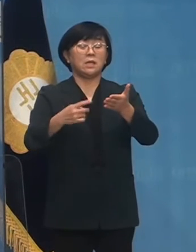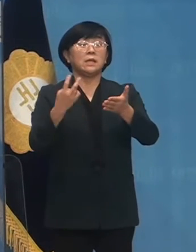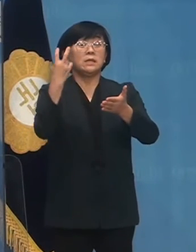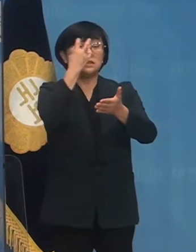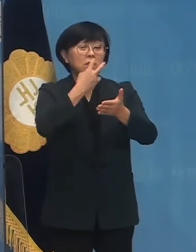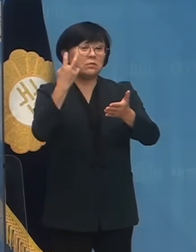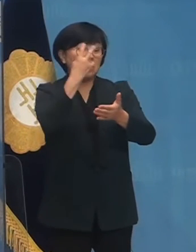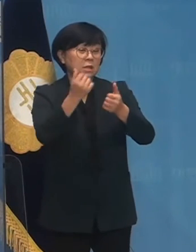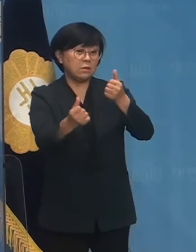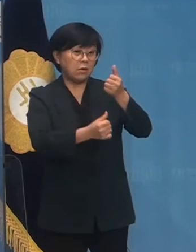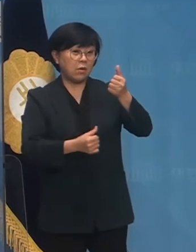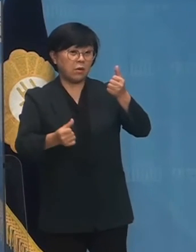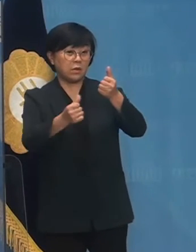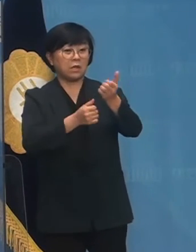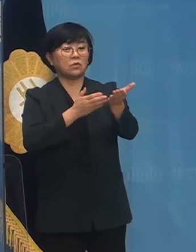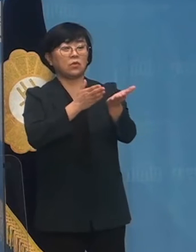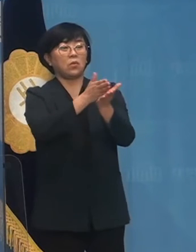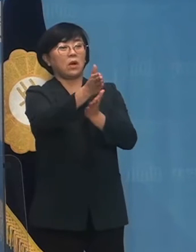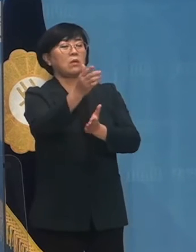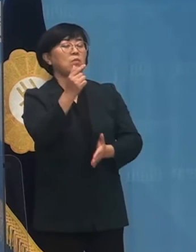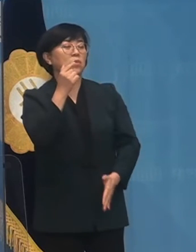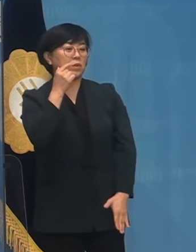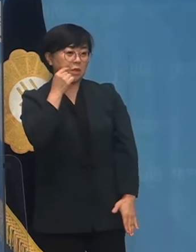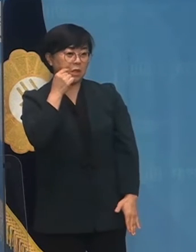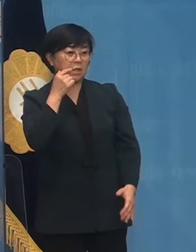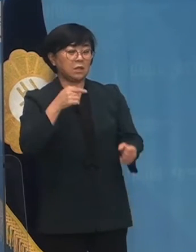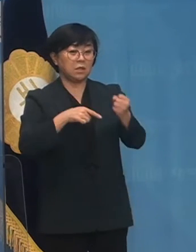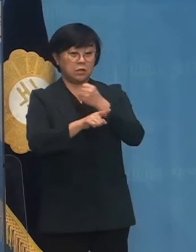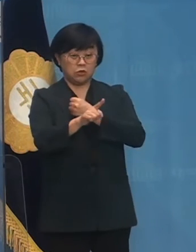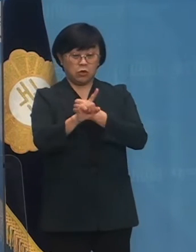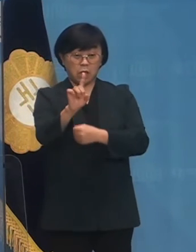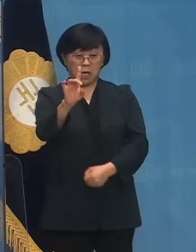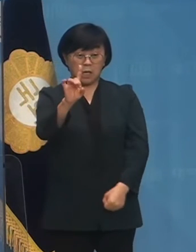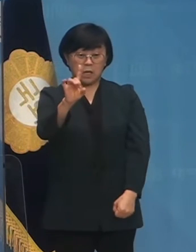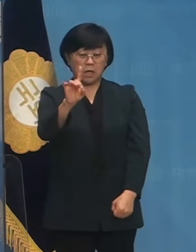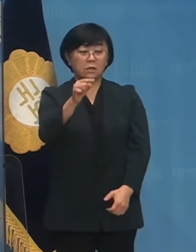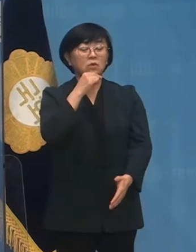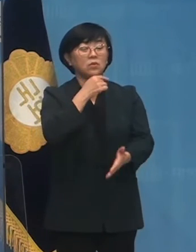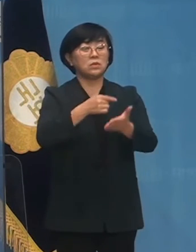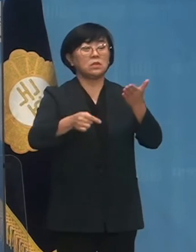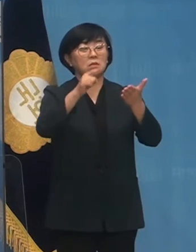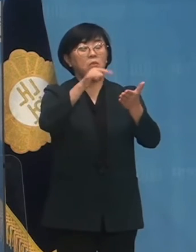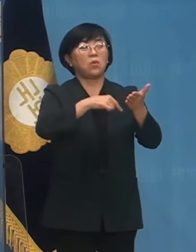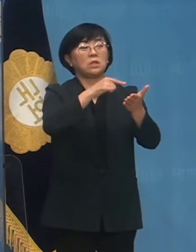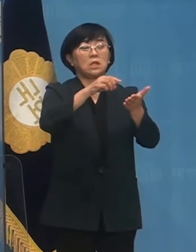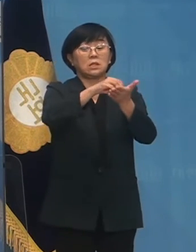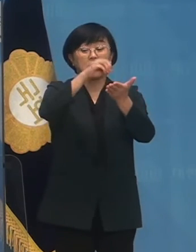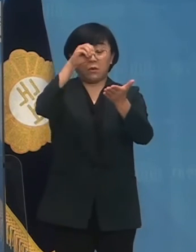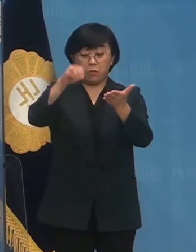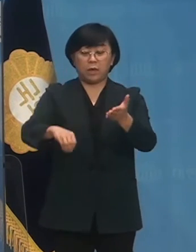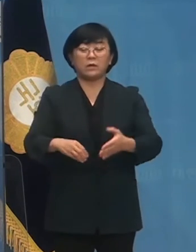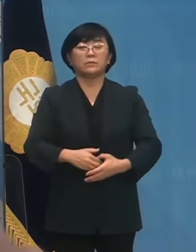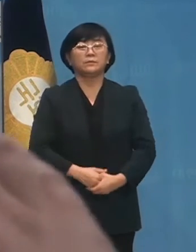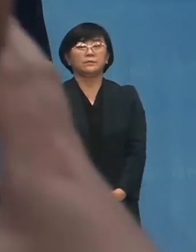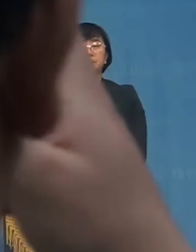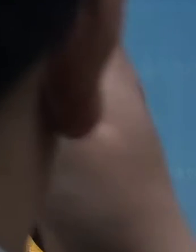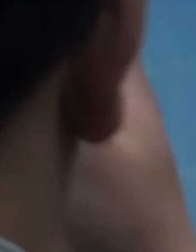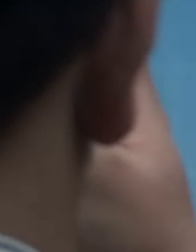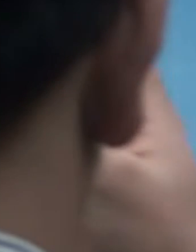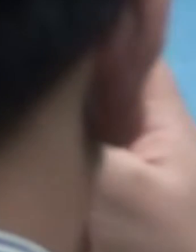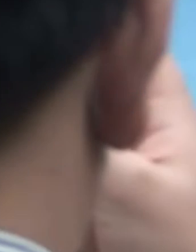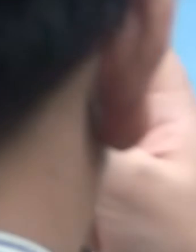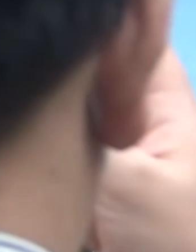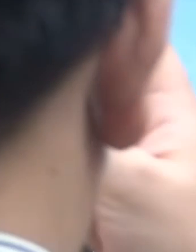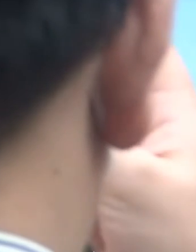손실보상심의위원회의 심의를 통과하지 못했다는 이유로 손실보상에서 제외되었습니다.